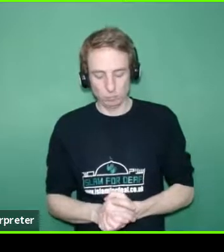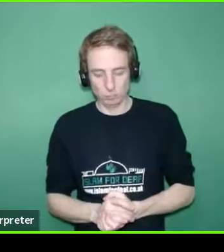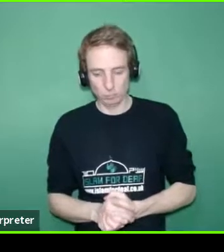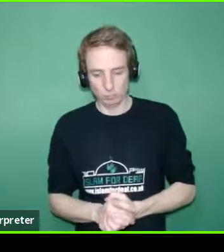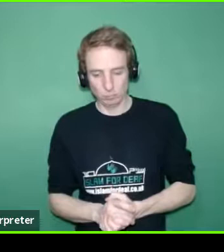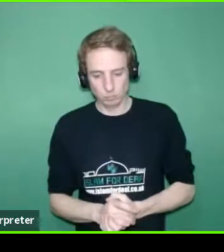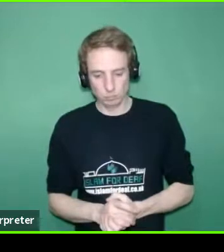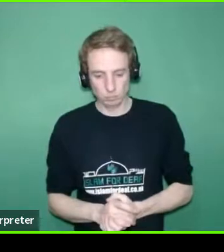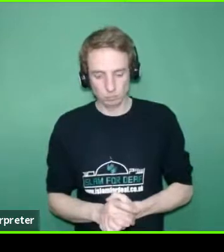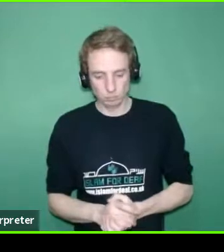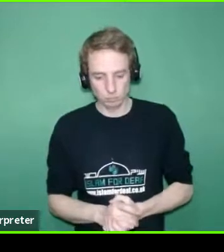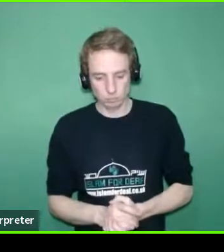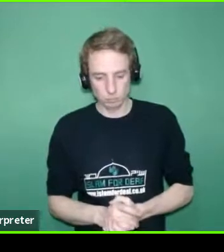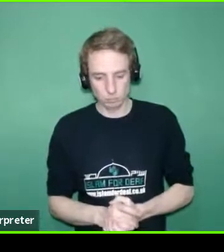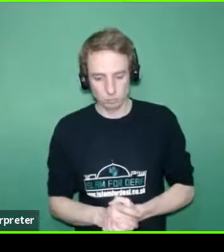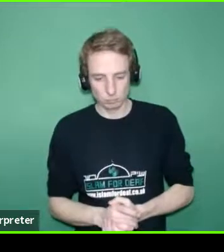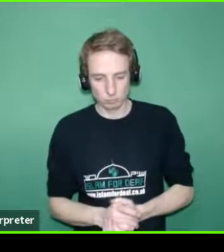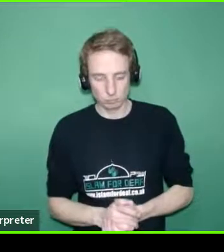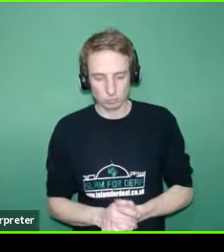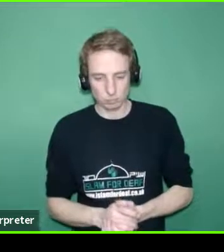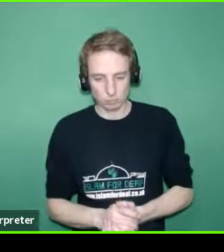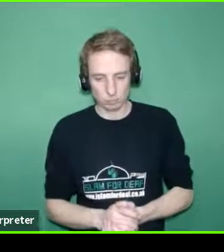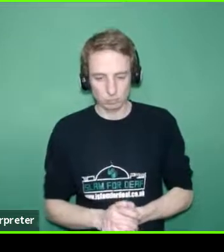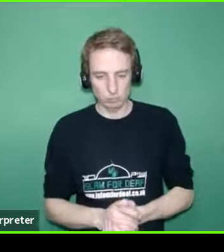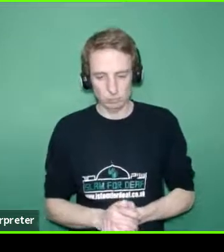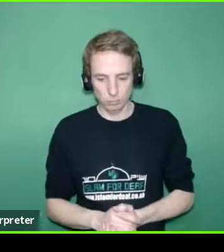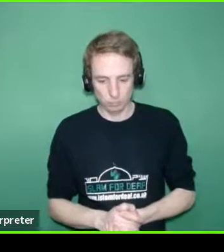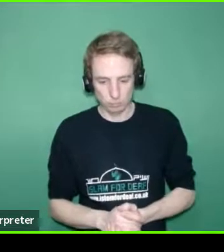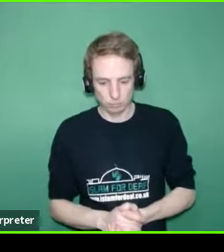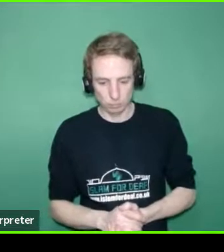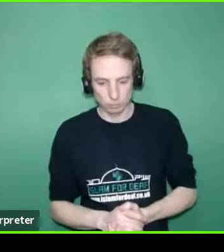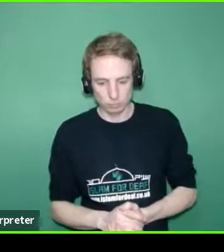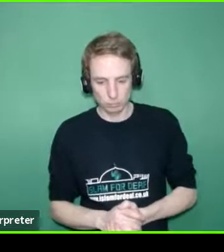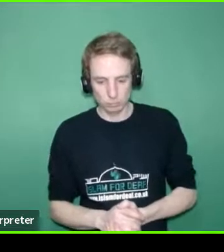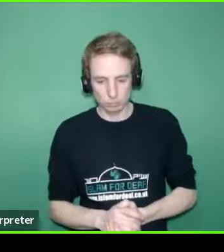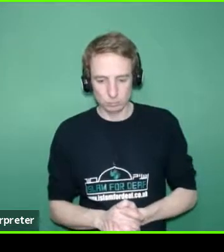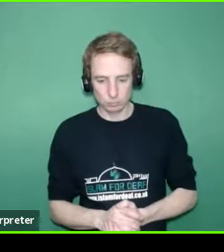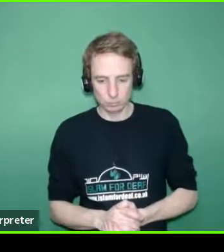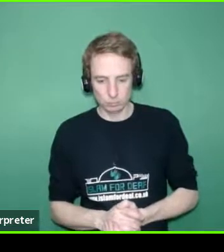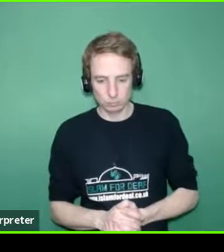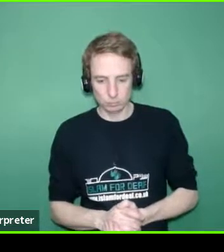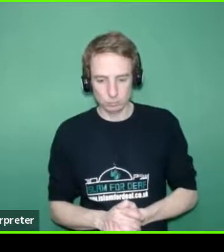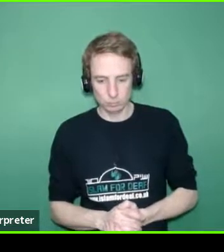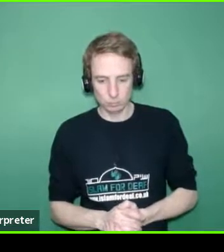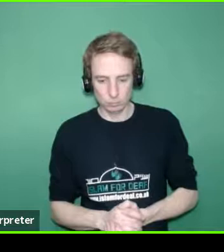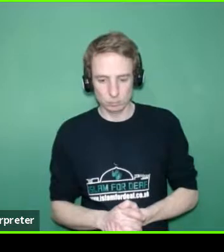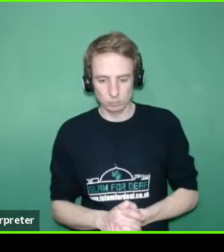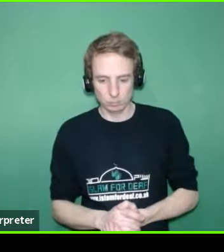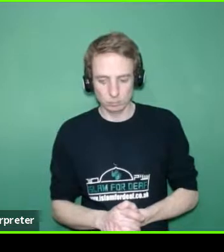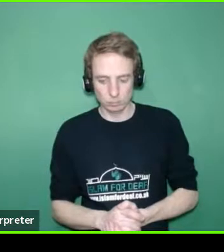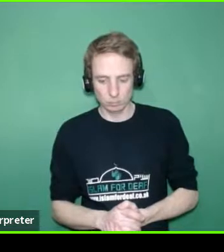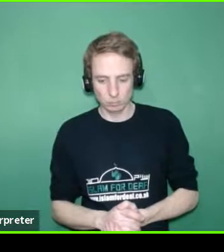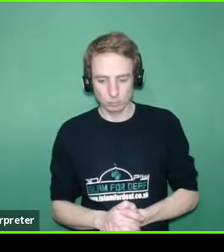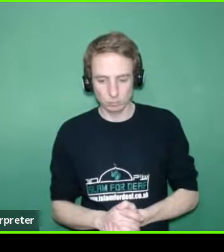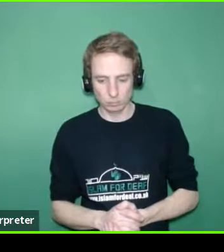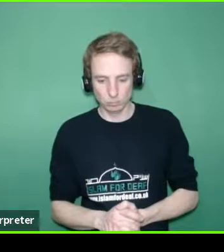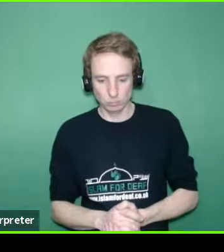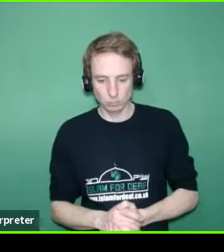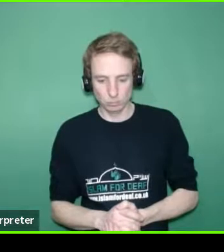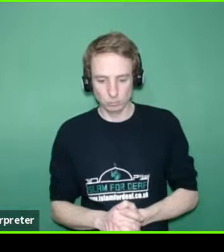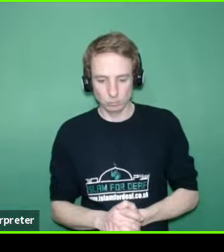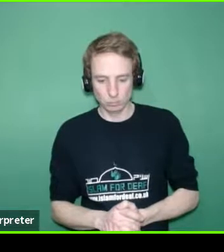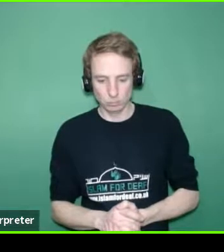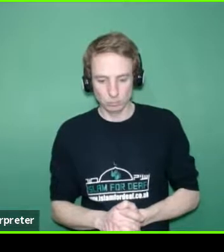ليلة 27 منه من رجب، وهو ما يدعى بأنه وقت